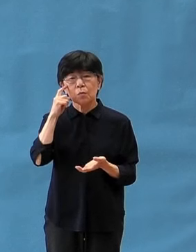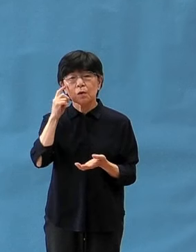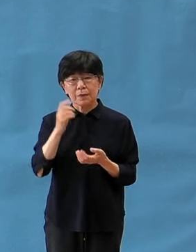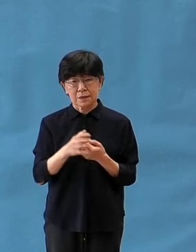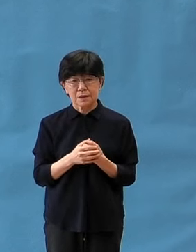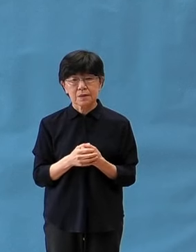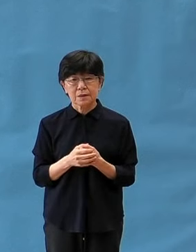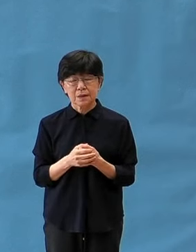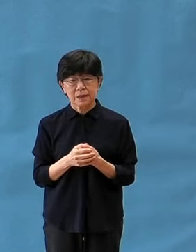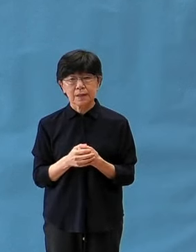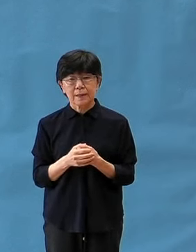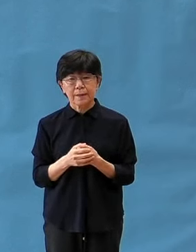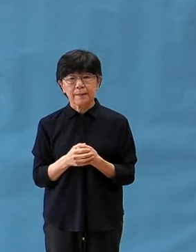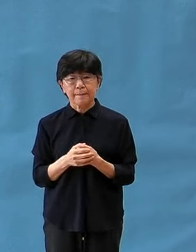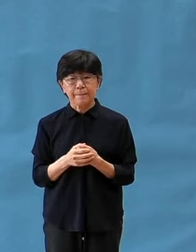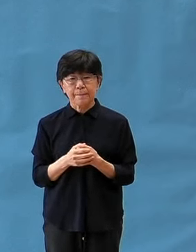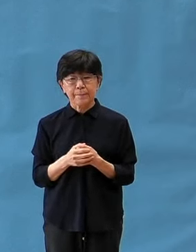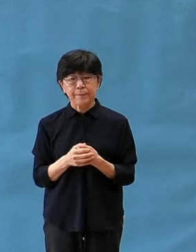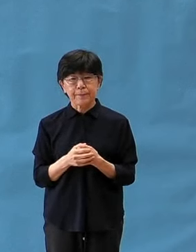まあ、あの